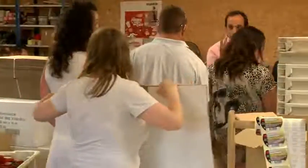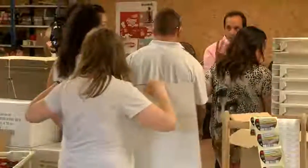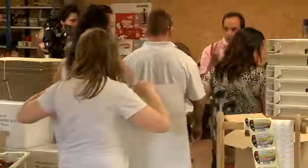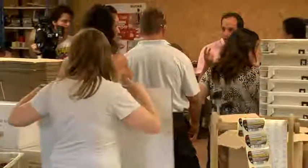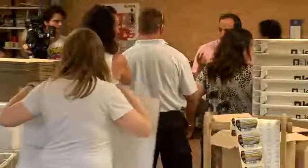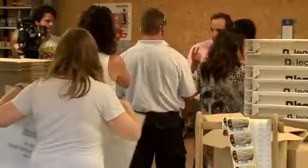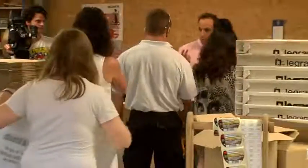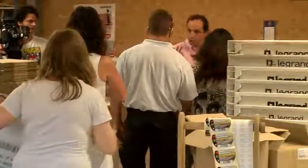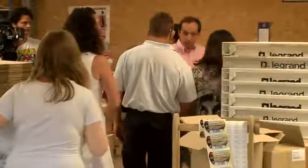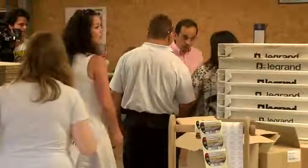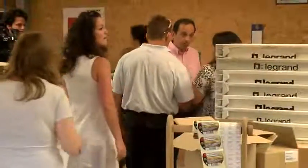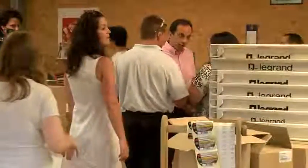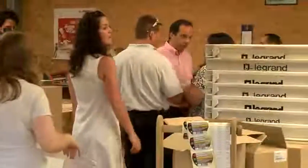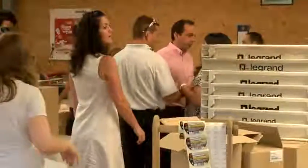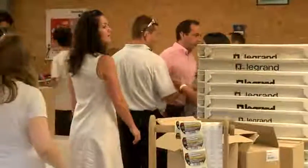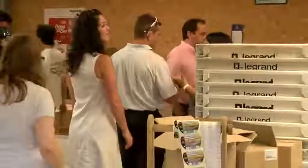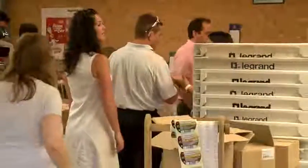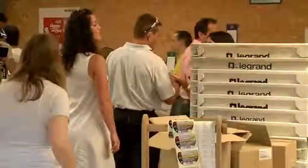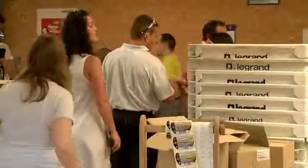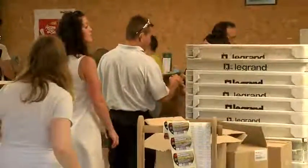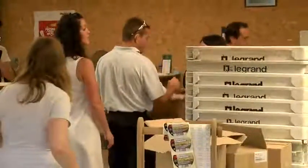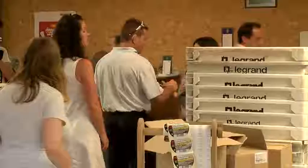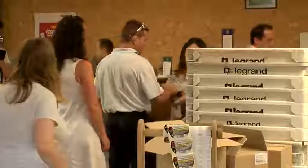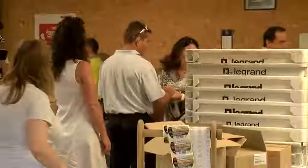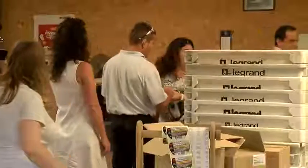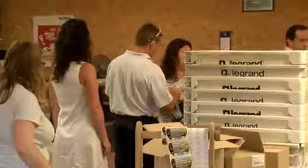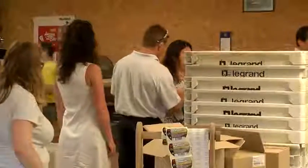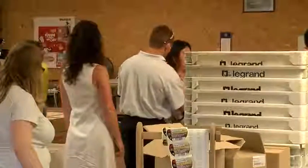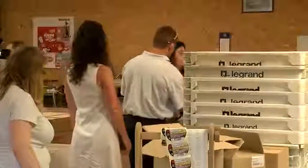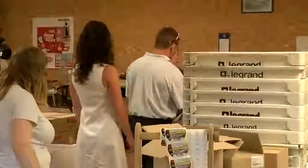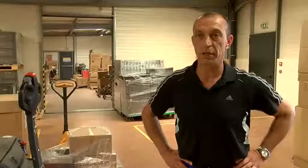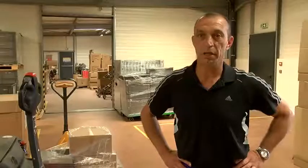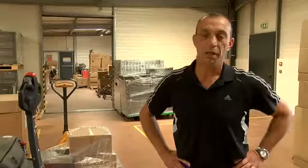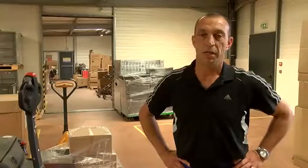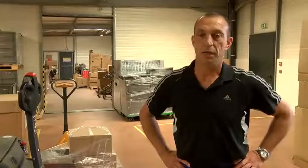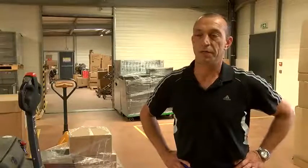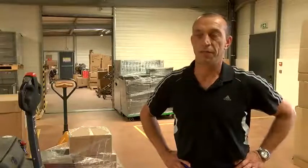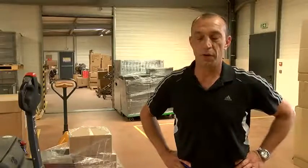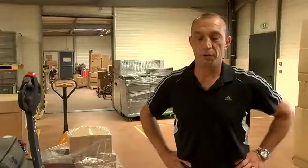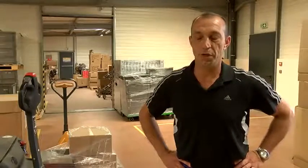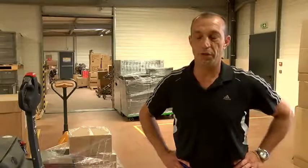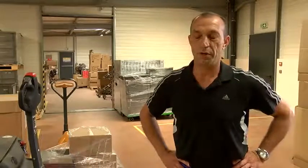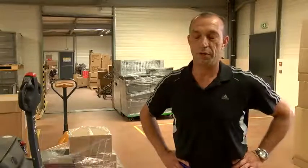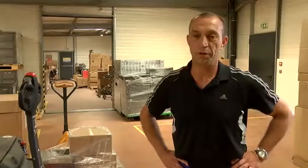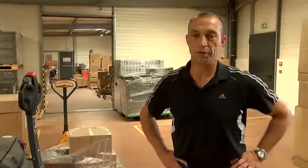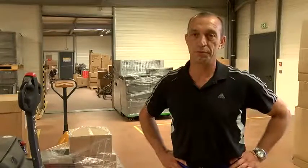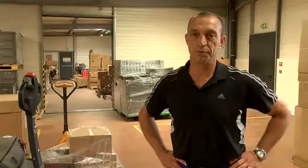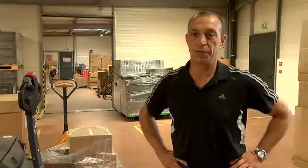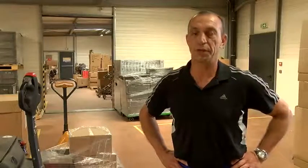comme ça nous est arrivé à nous autres aussi, dans le cadre de sport adapté pétanque, Et savoir que les gens s'intéressent à